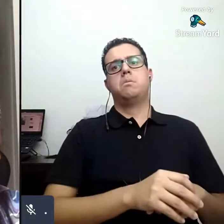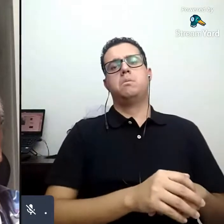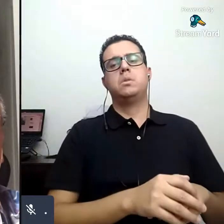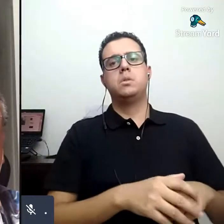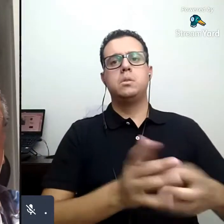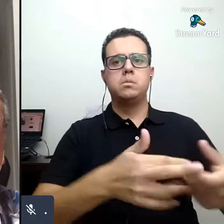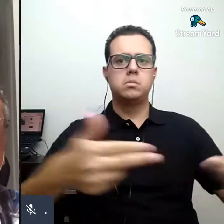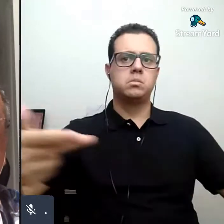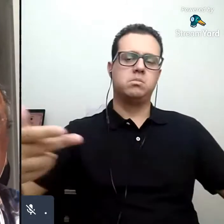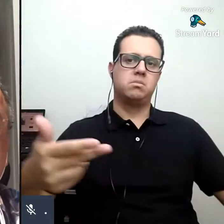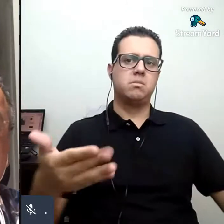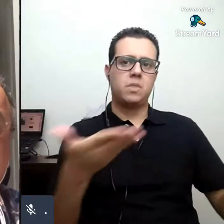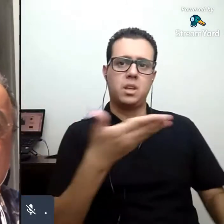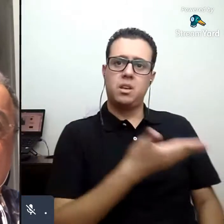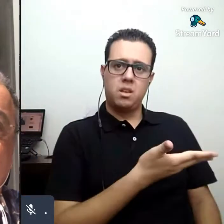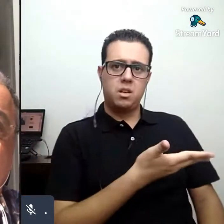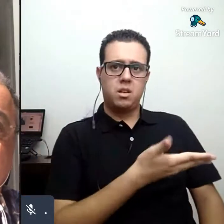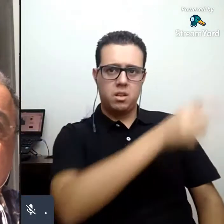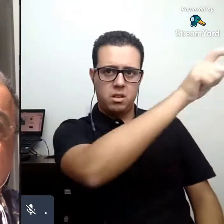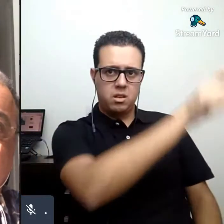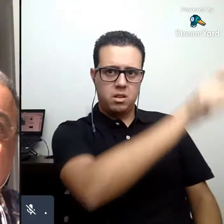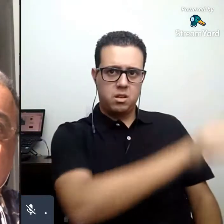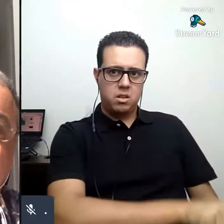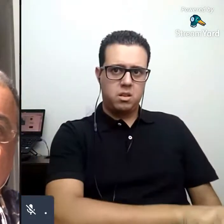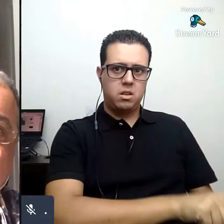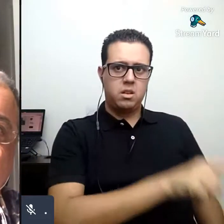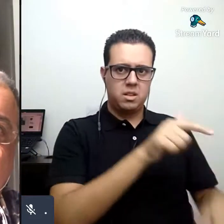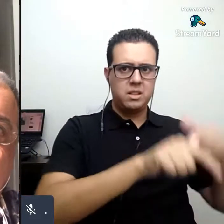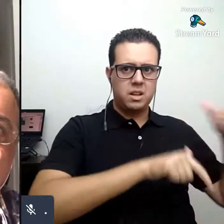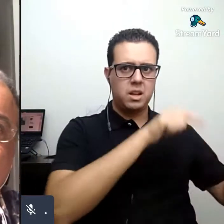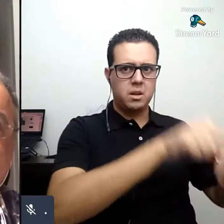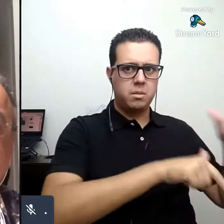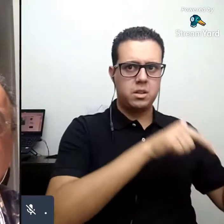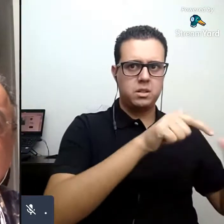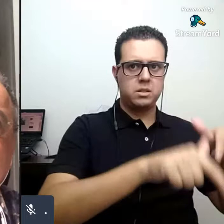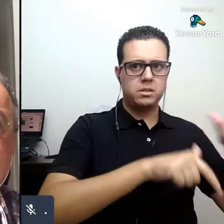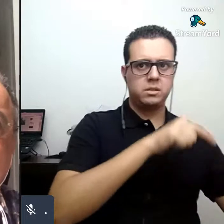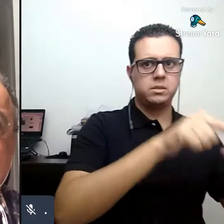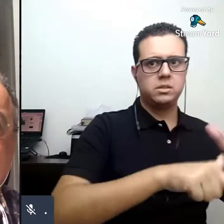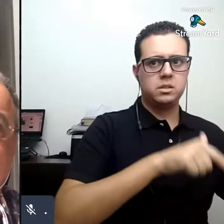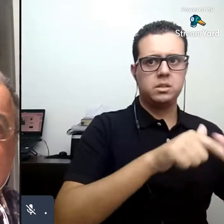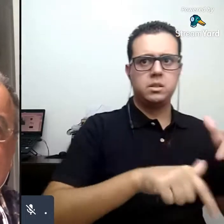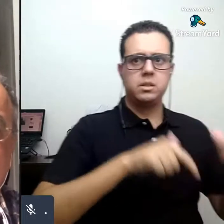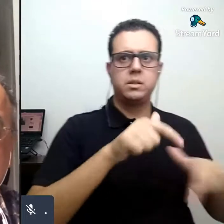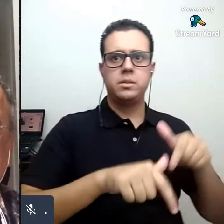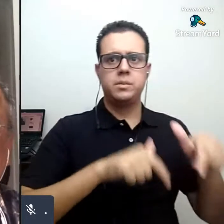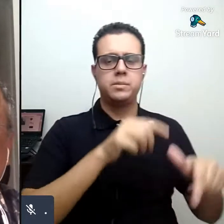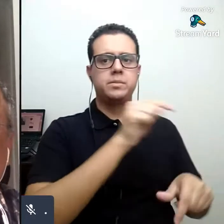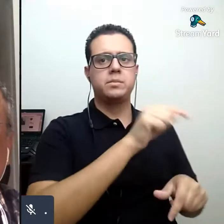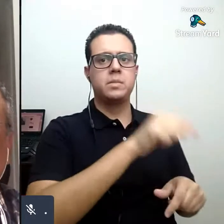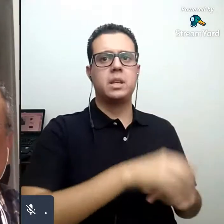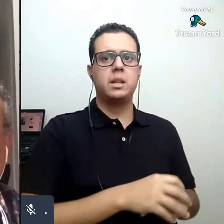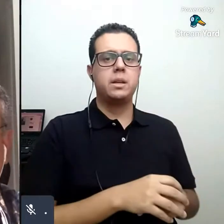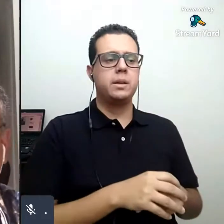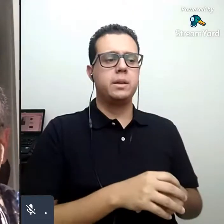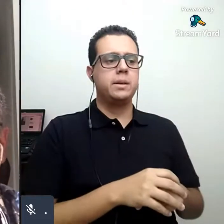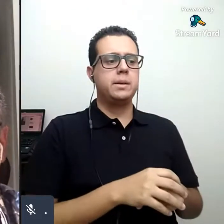nobreza, por ser alguém que prestava serviços para a coroa, para o rei,